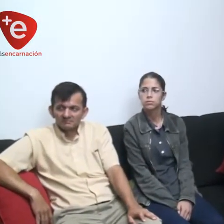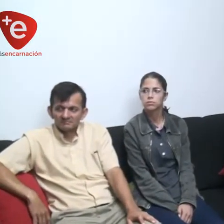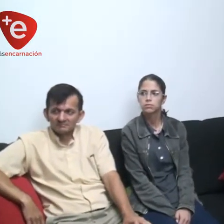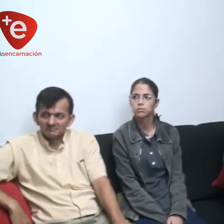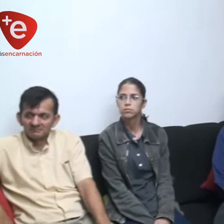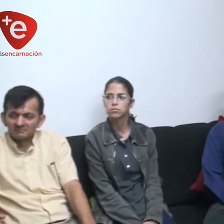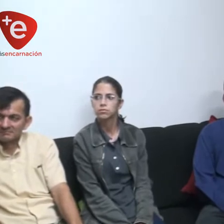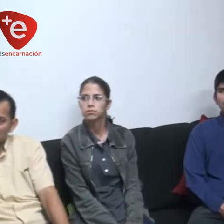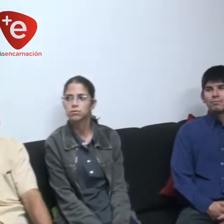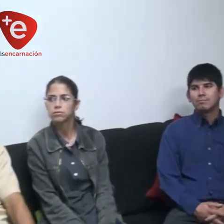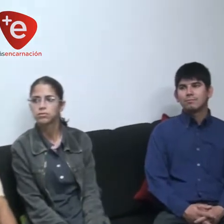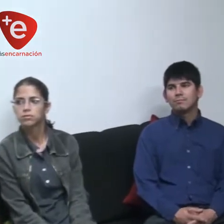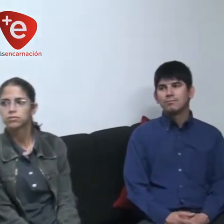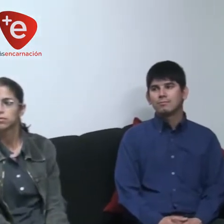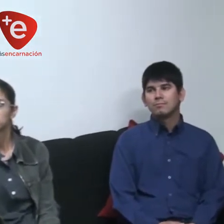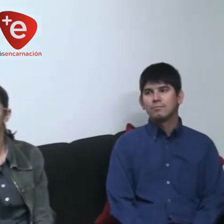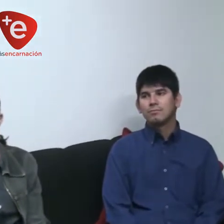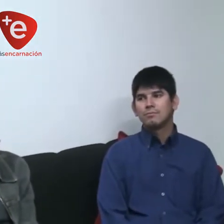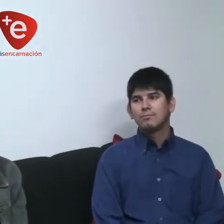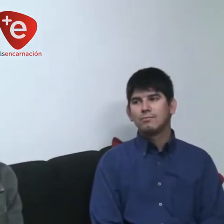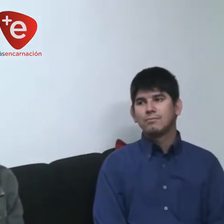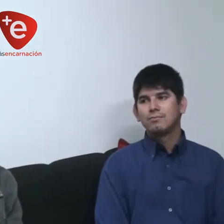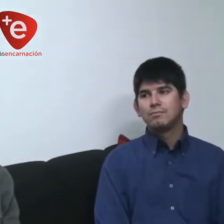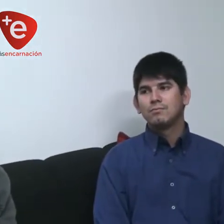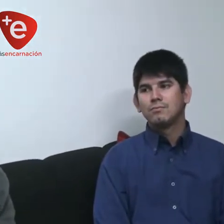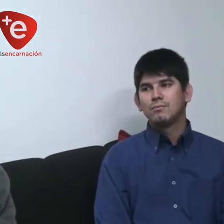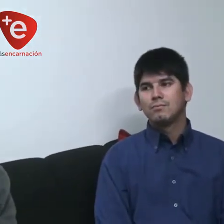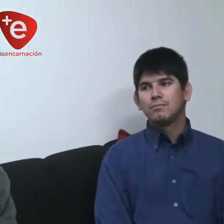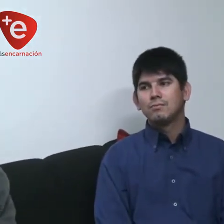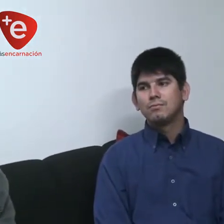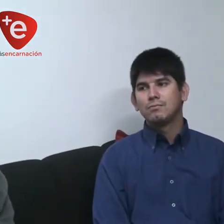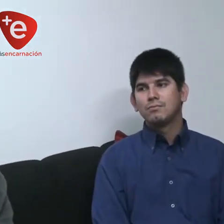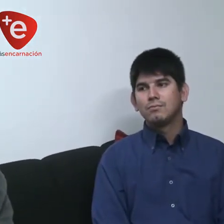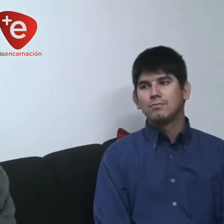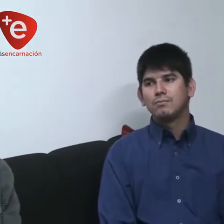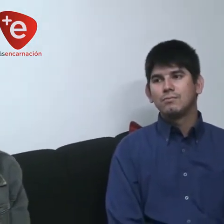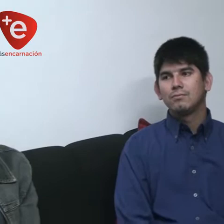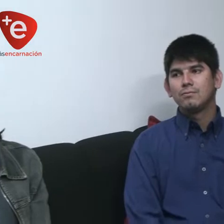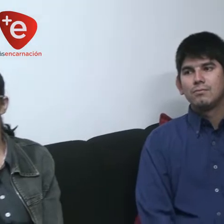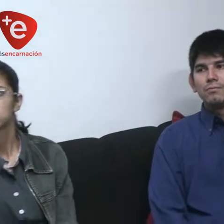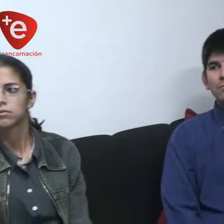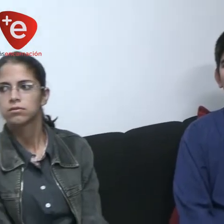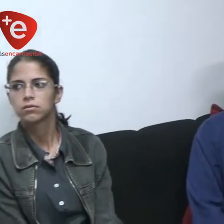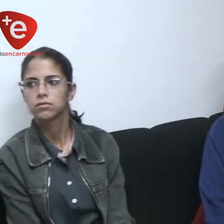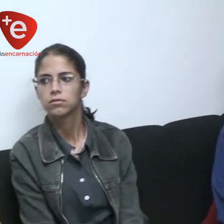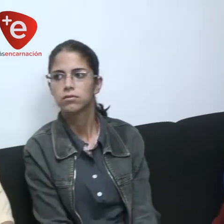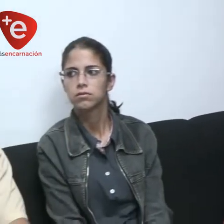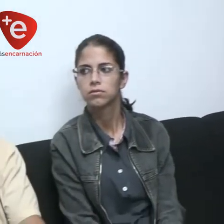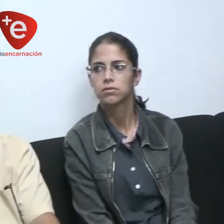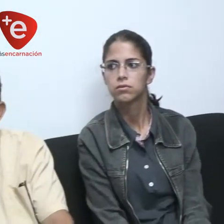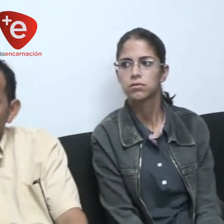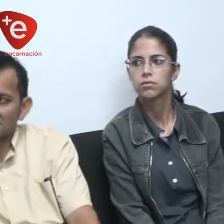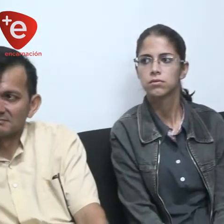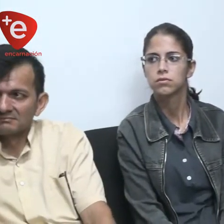principio del año también incorporaron. Sí, la segunda en la universidad este año, la universidad ya tiene un programa de inclusión